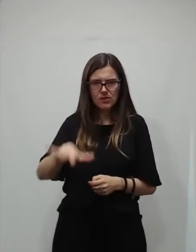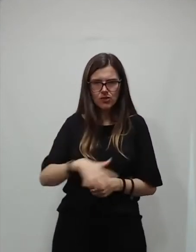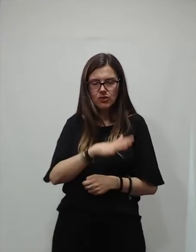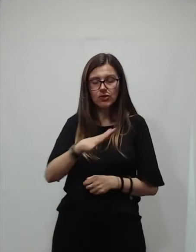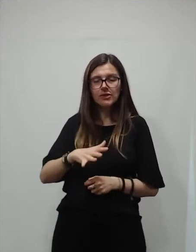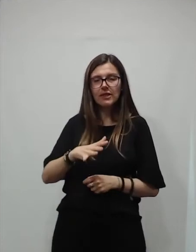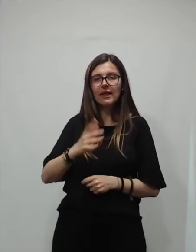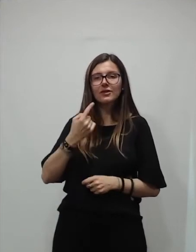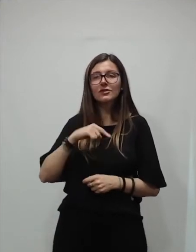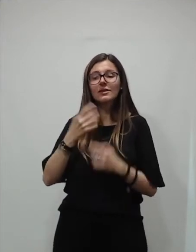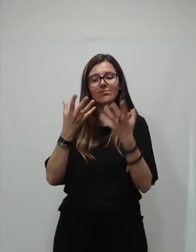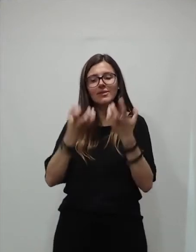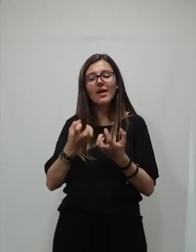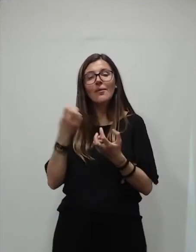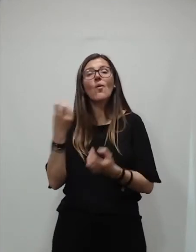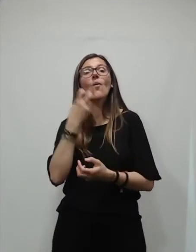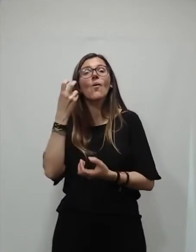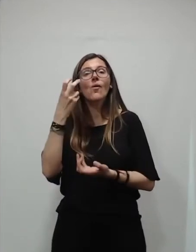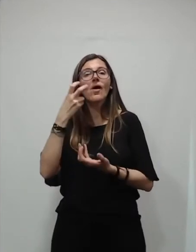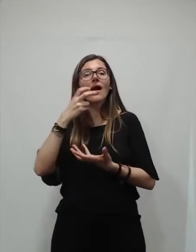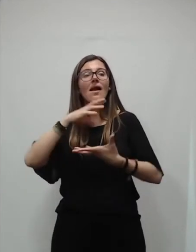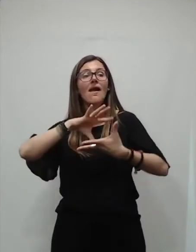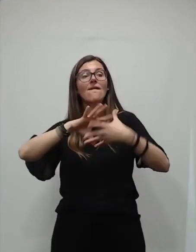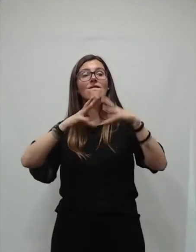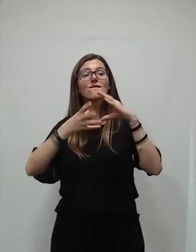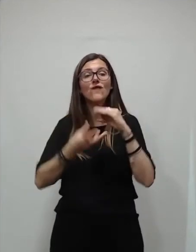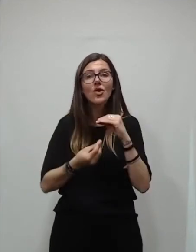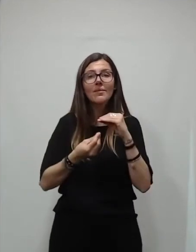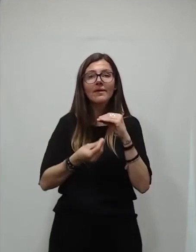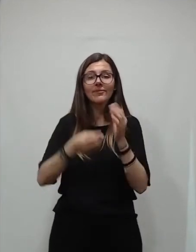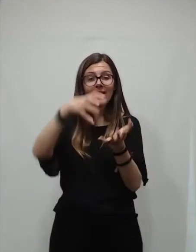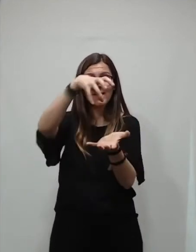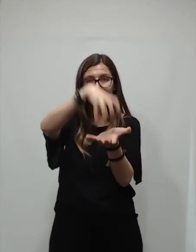de en los